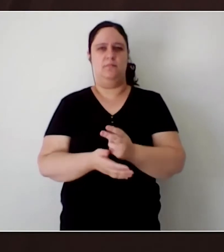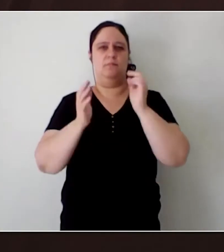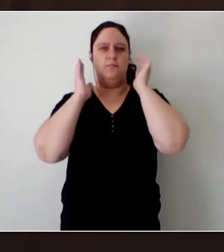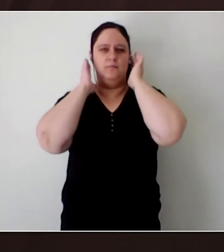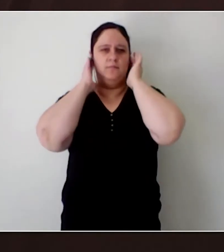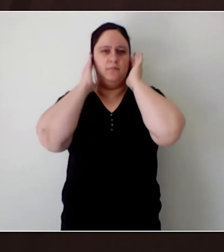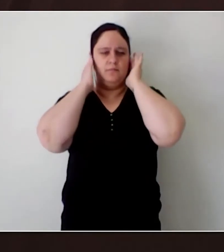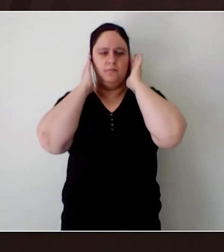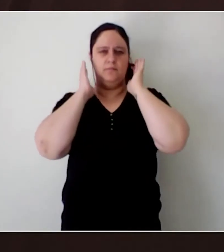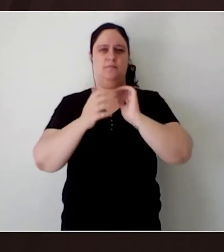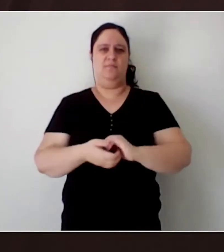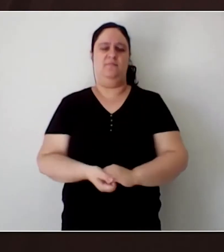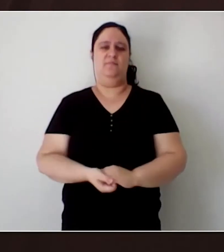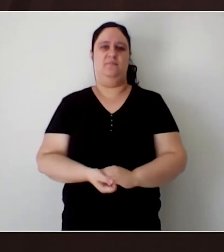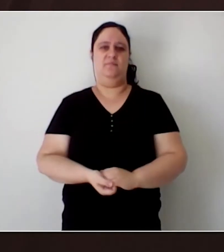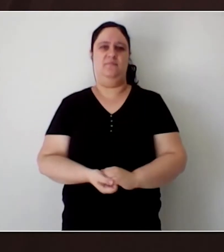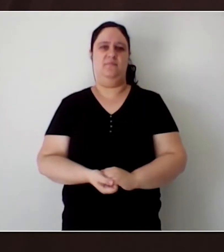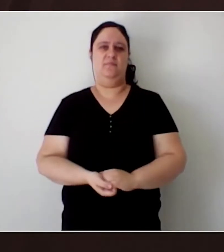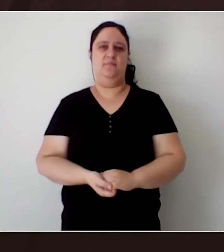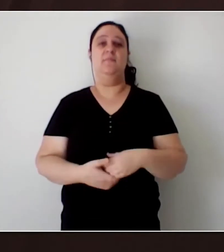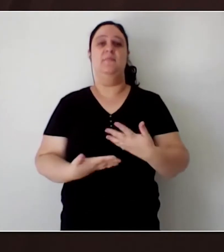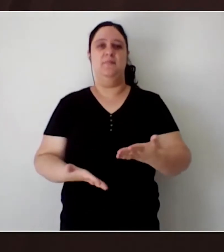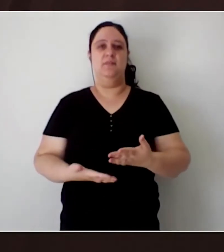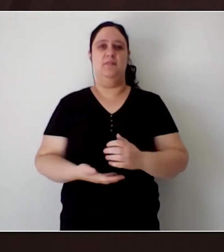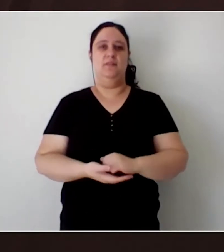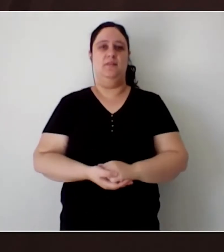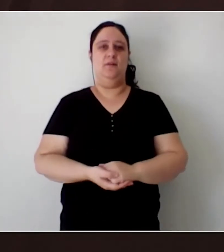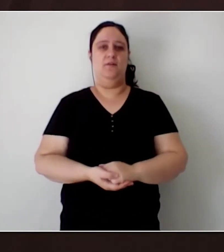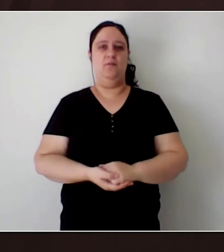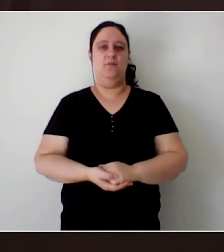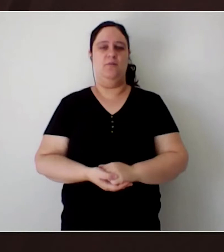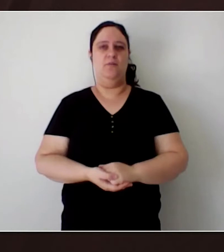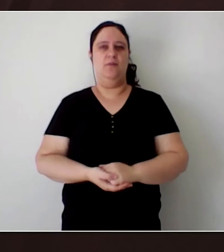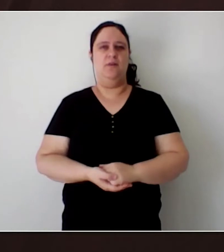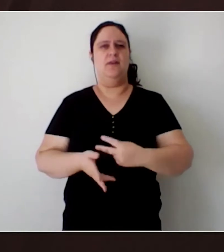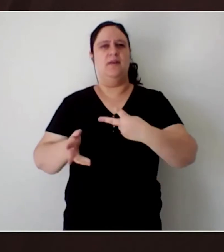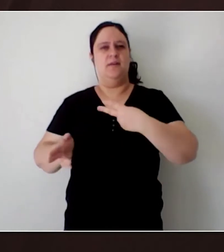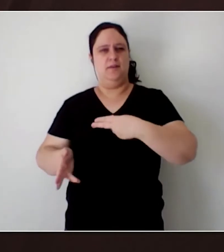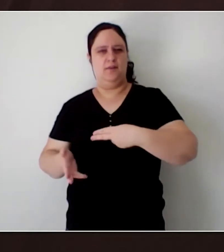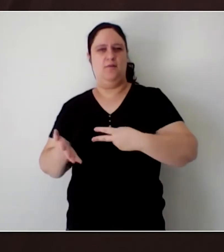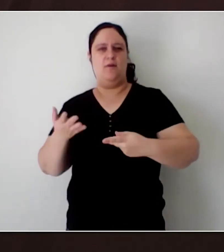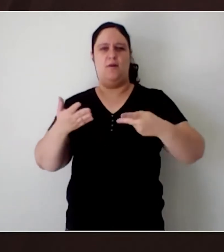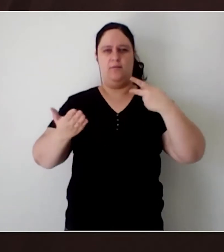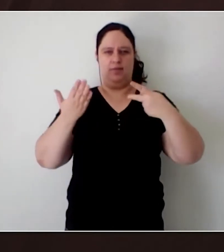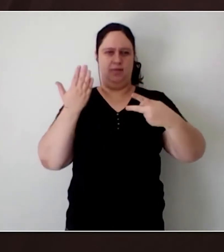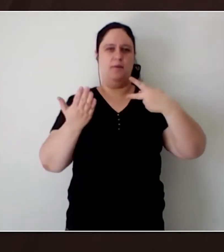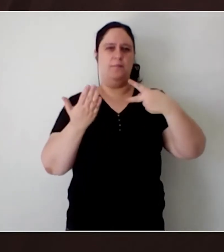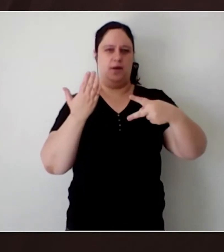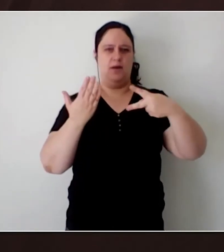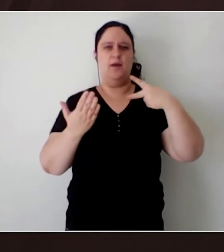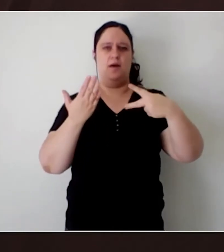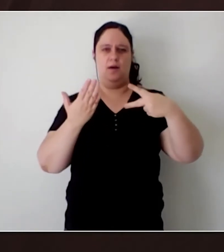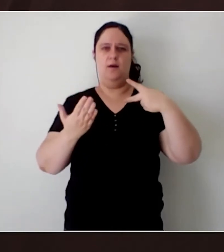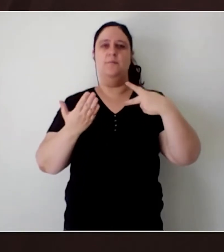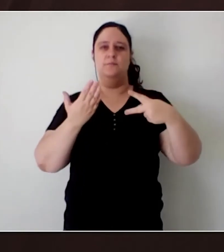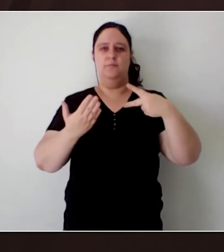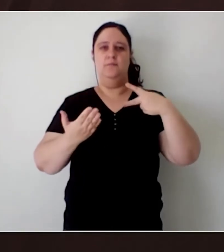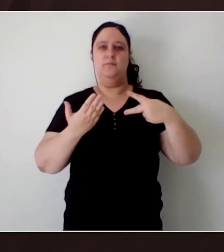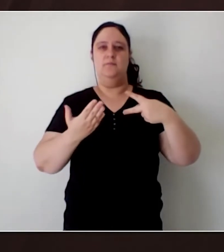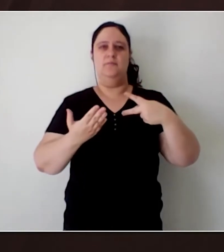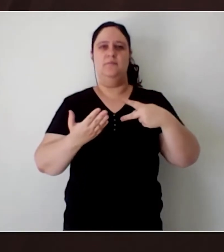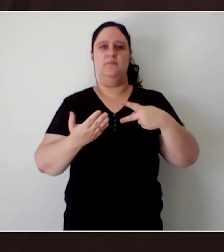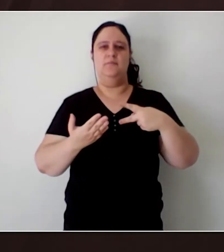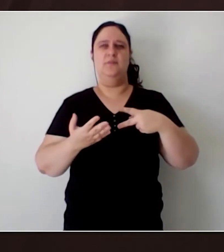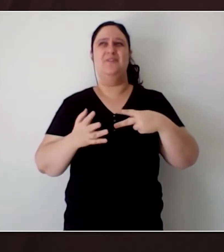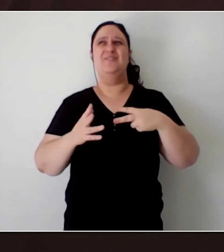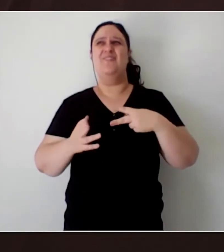vamos aplicar isso como joio. Como joio. Não é uma questão de cristão verdadeiro e falso, mas é uma questão